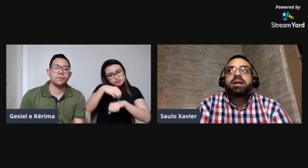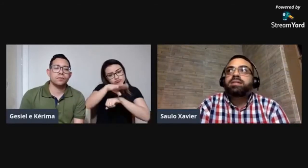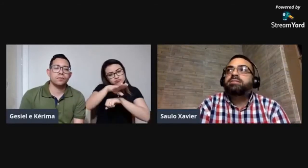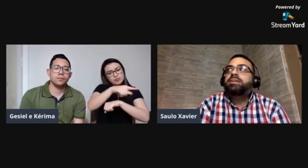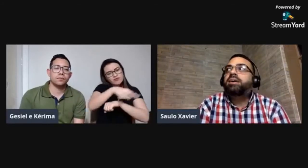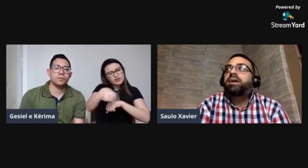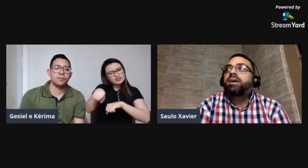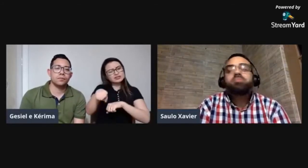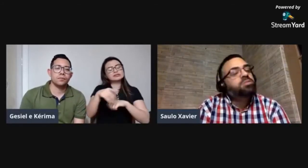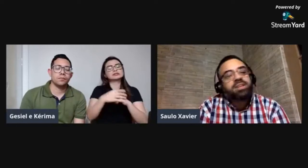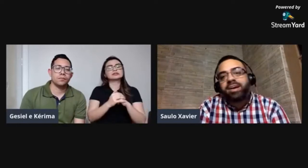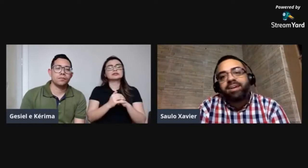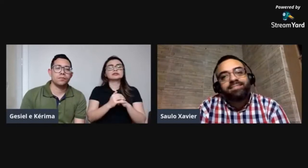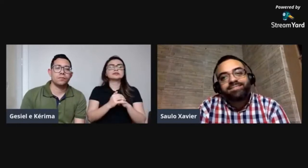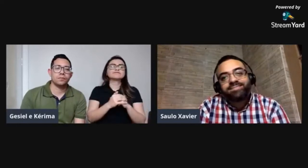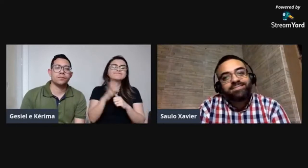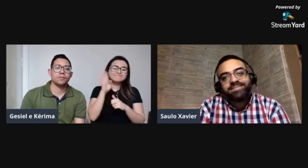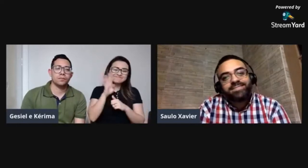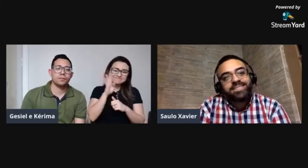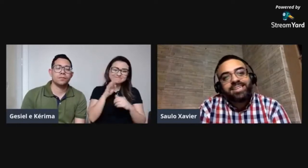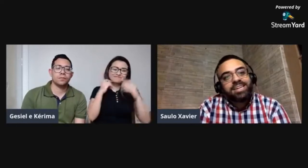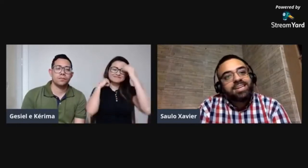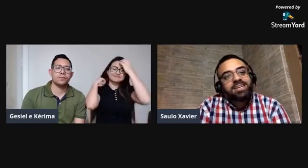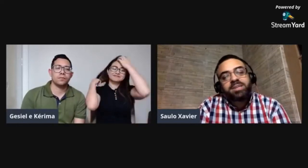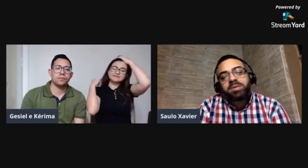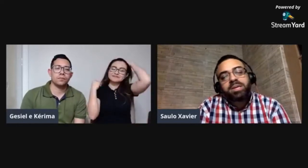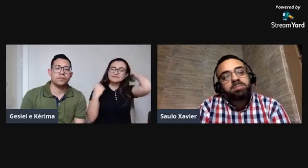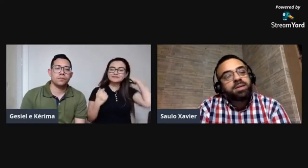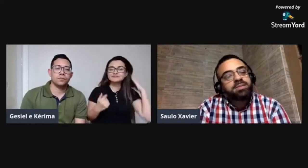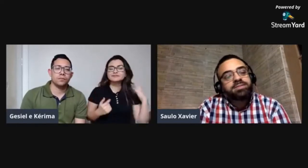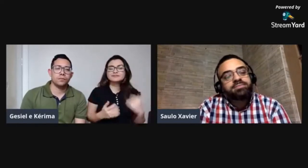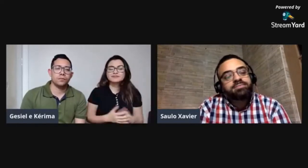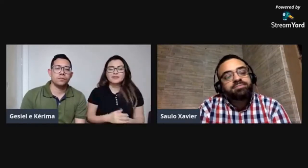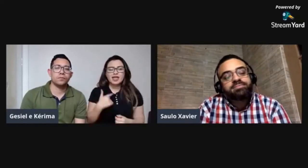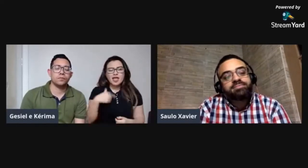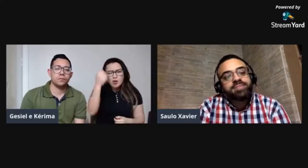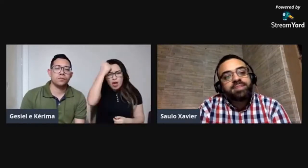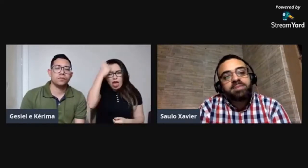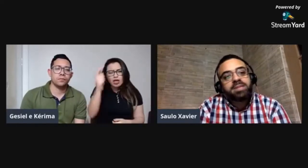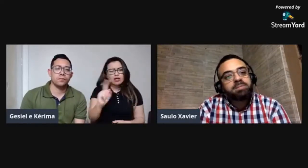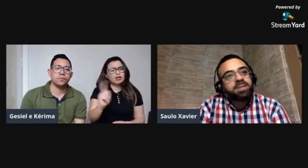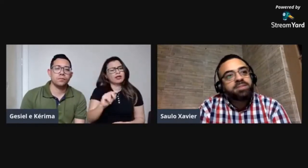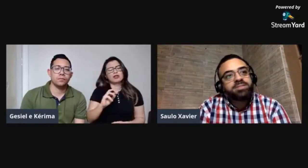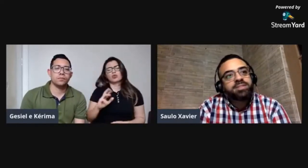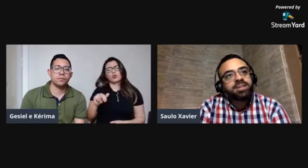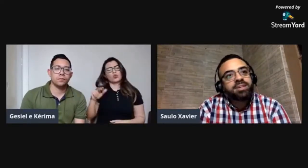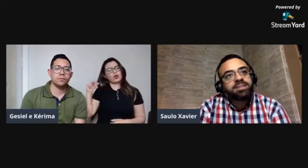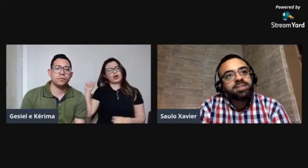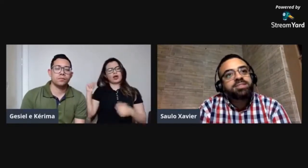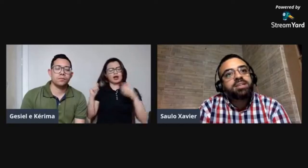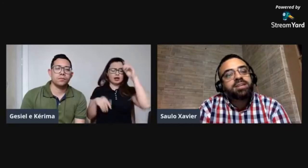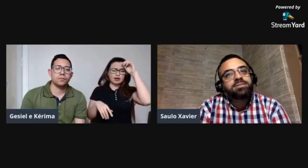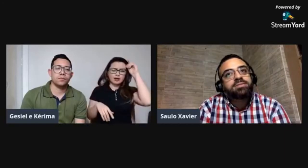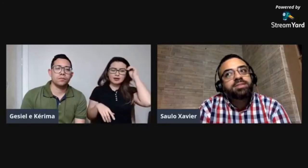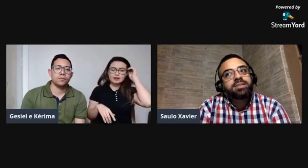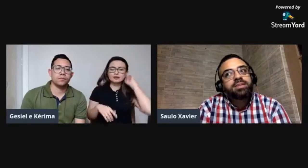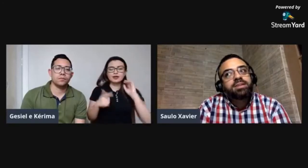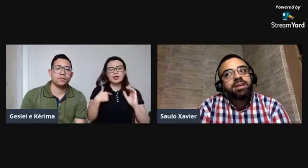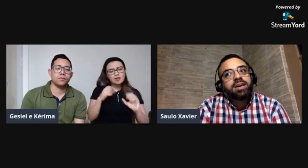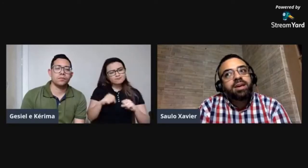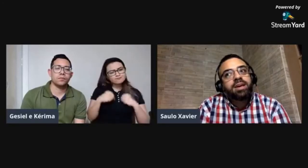vocês, cara. É muito legal. Eu não me arrependo. Eu não me arrependo de ter